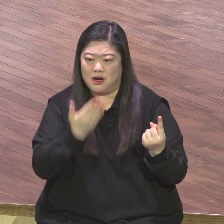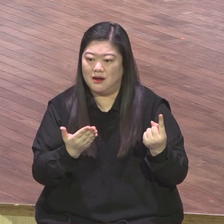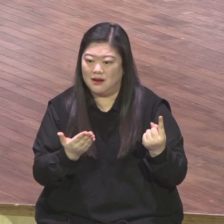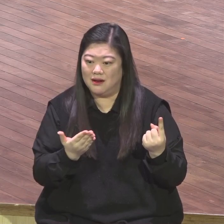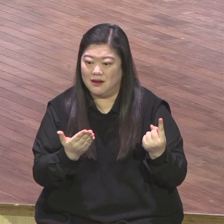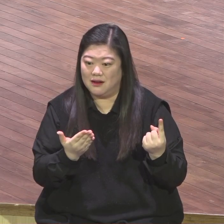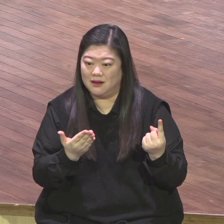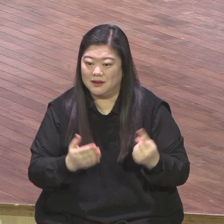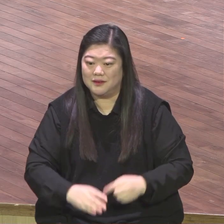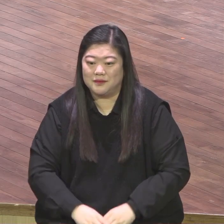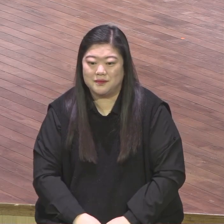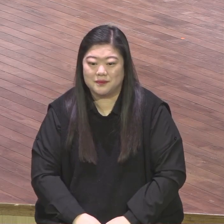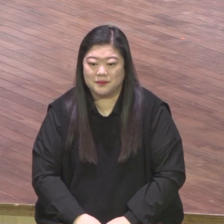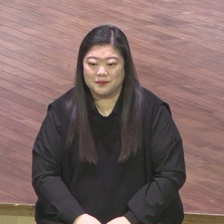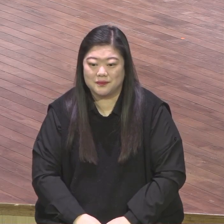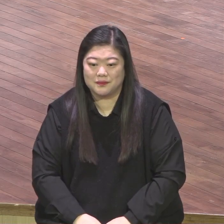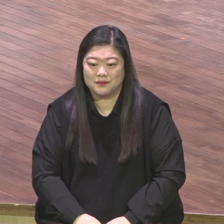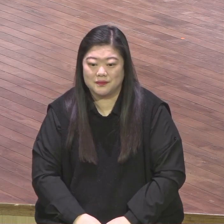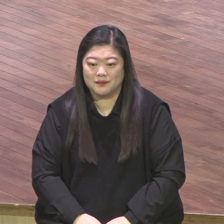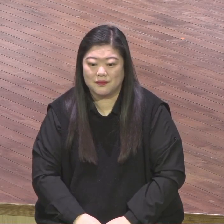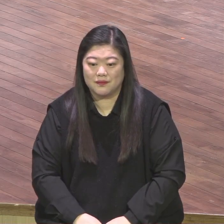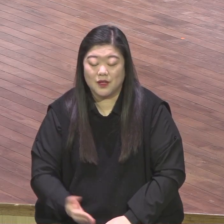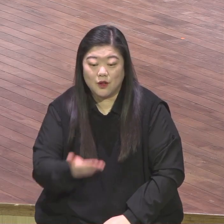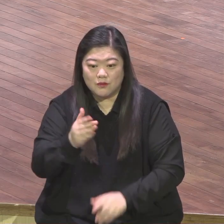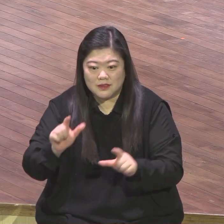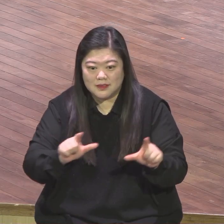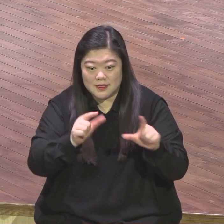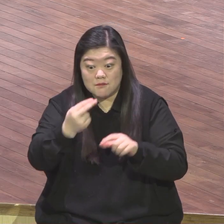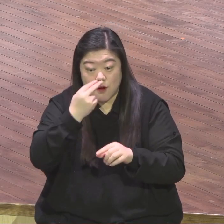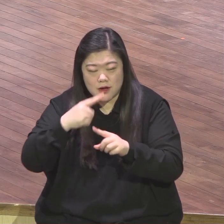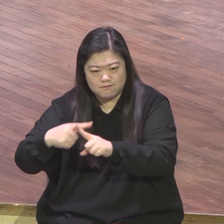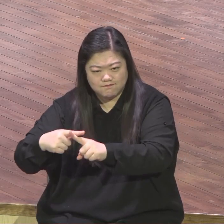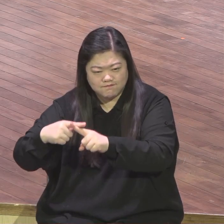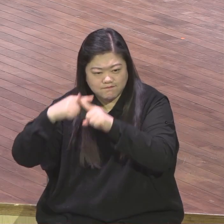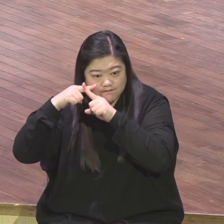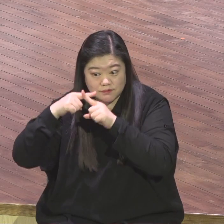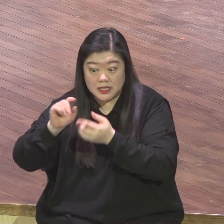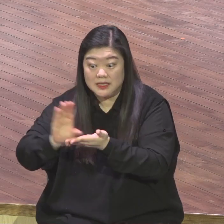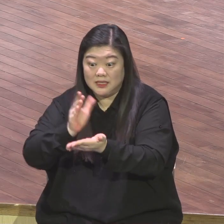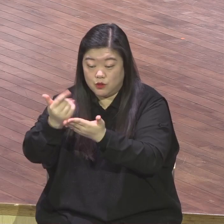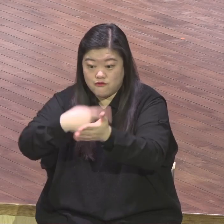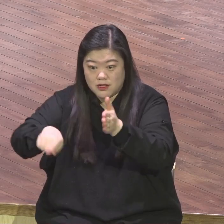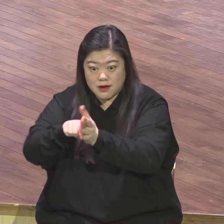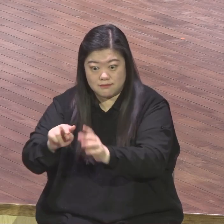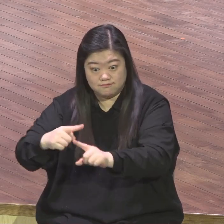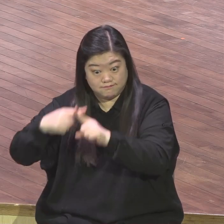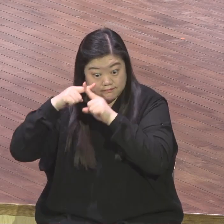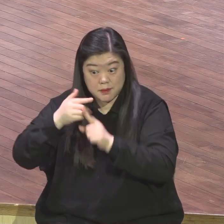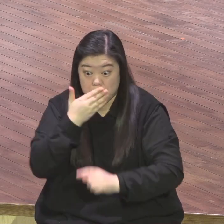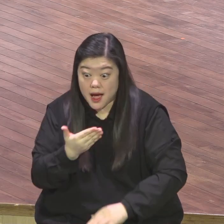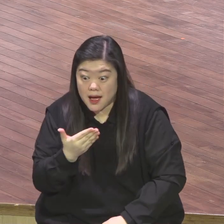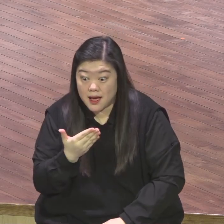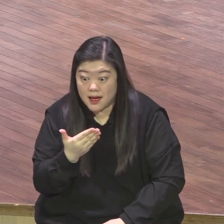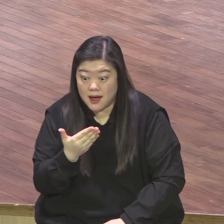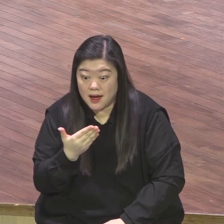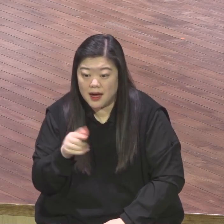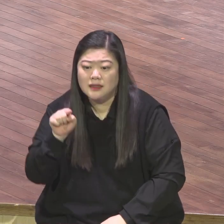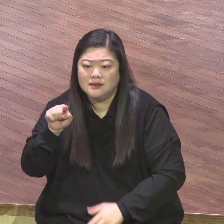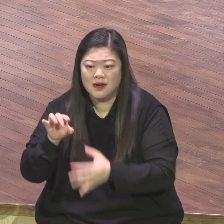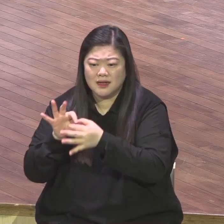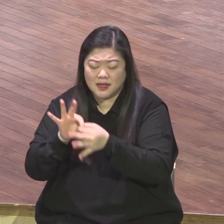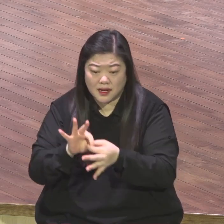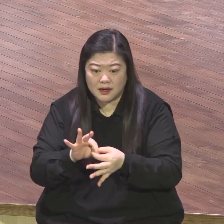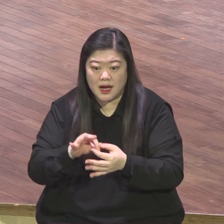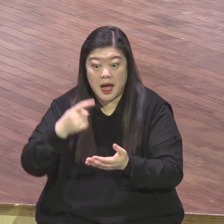걸고 가야 될 가치 있는 것이다. 그리스도가 최고 가치 있는 것이다. 그거를 계속